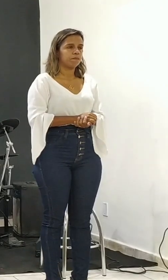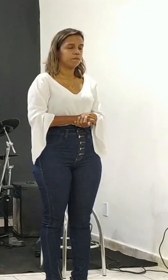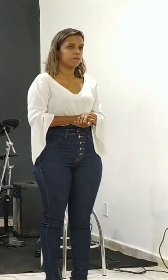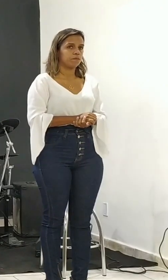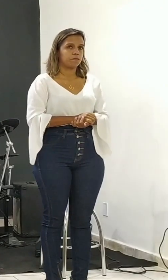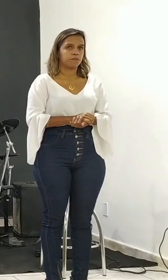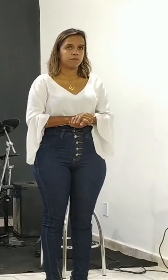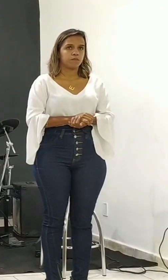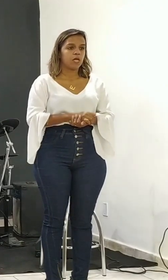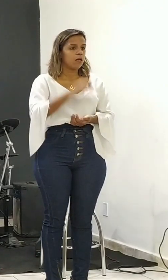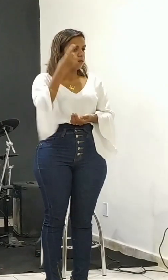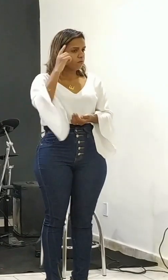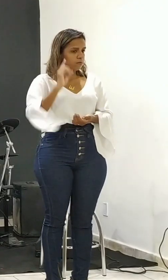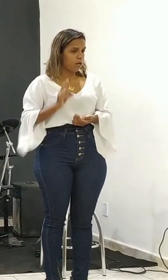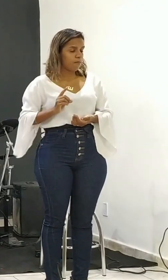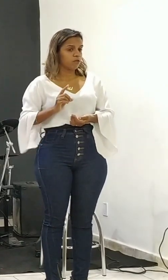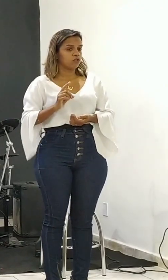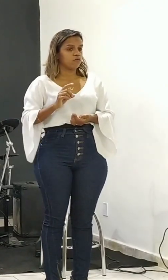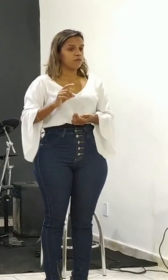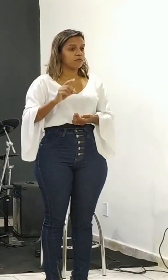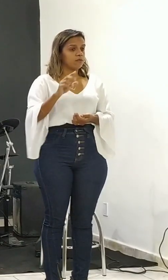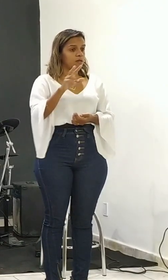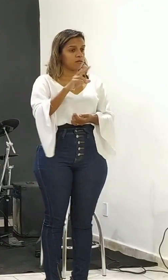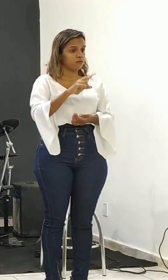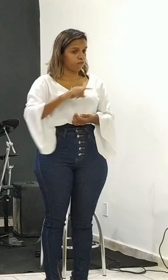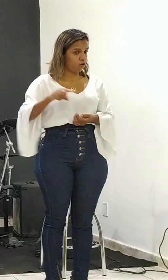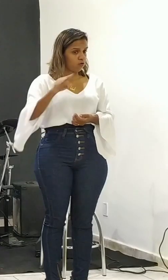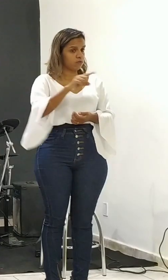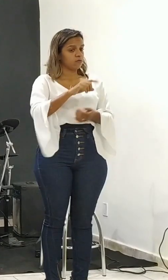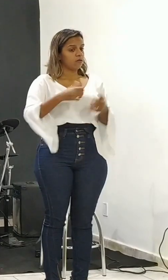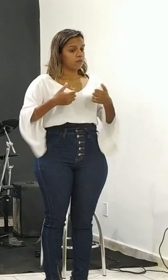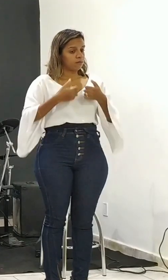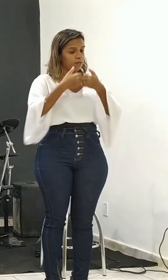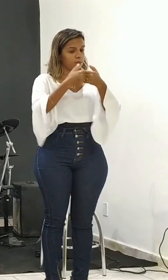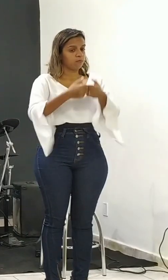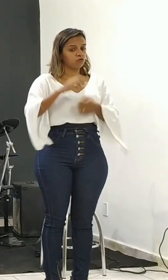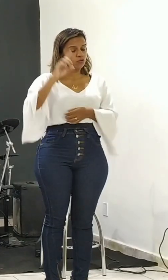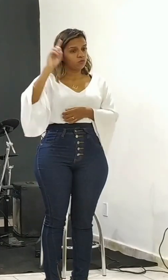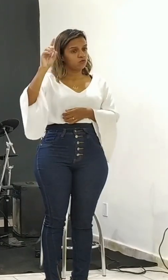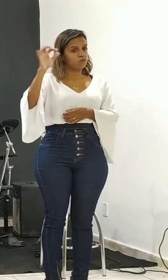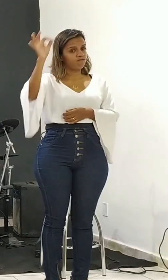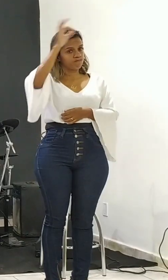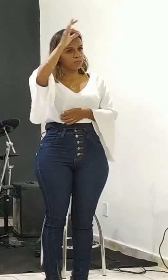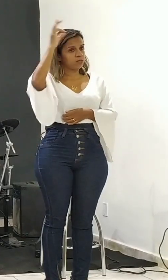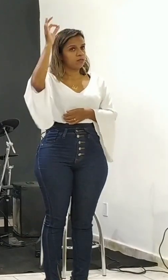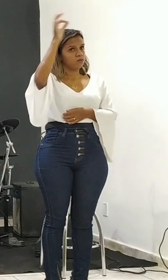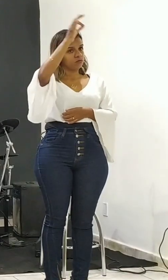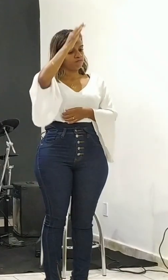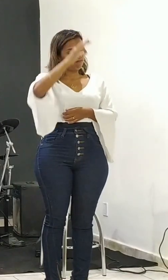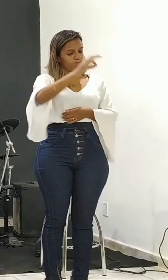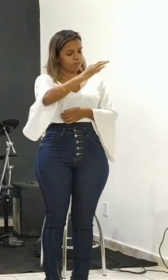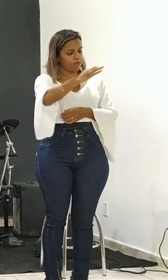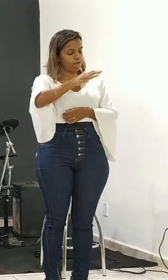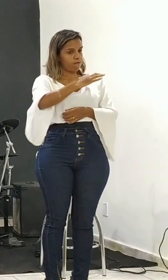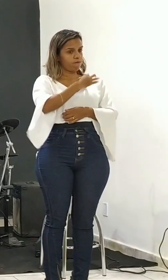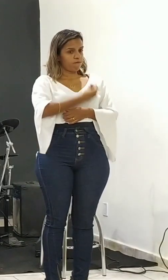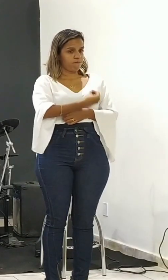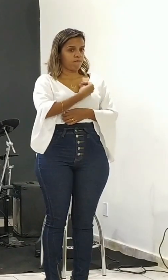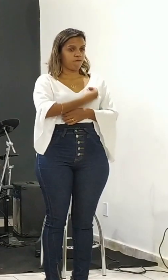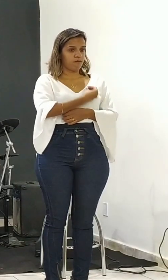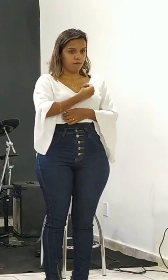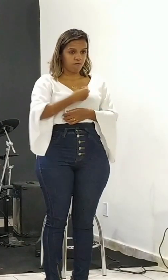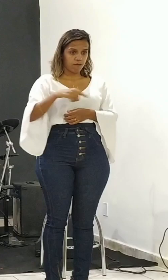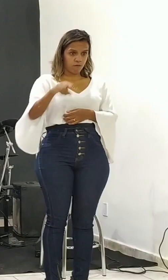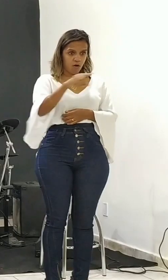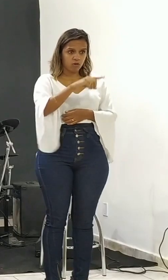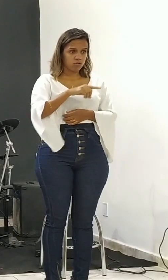Não sabeis vós que sois templo de Deus e que o Espírito de Deus habita em vós? Tem alguém